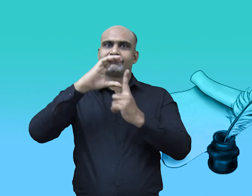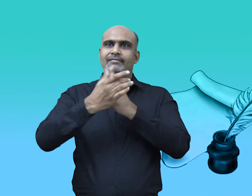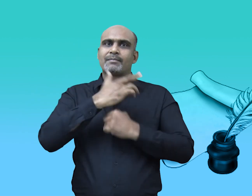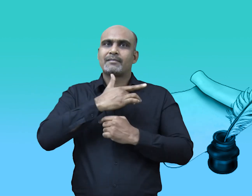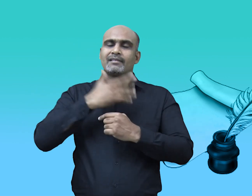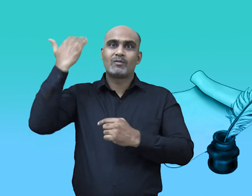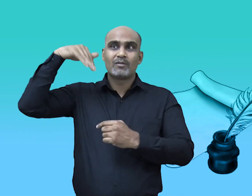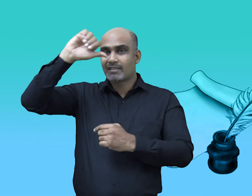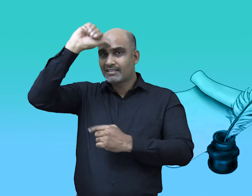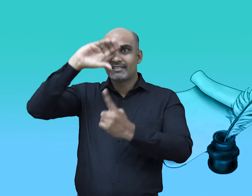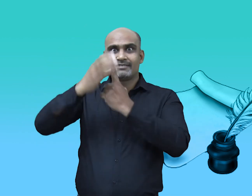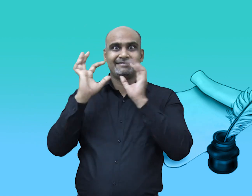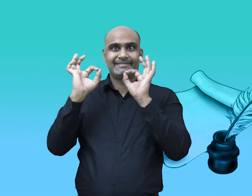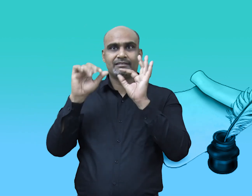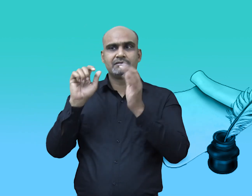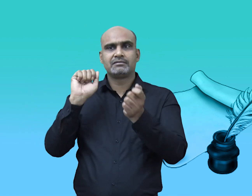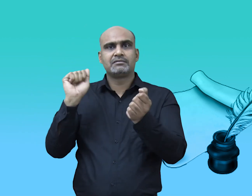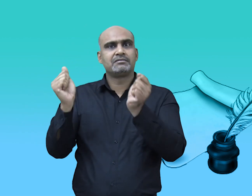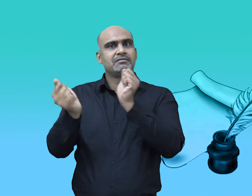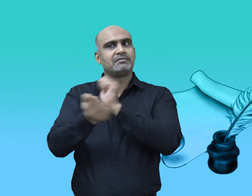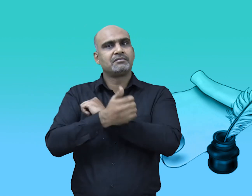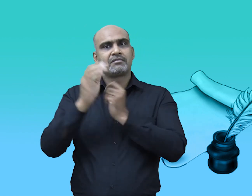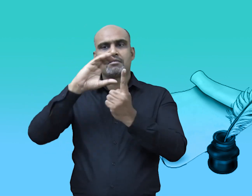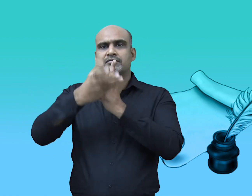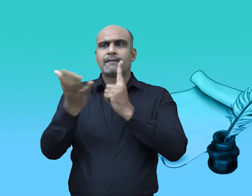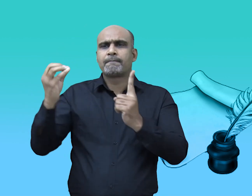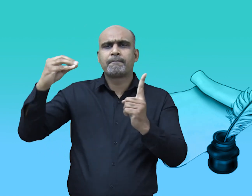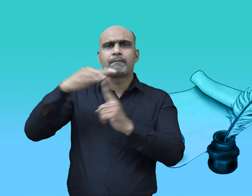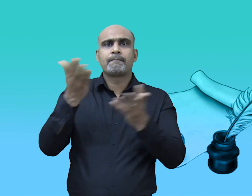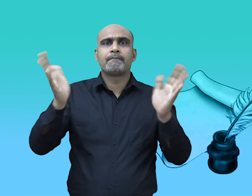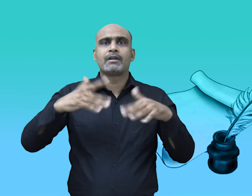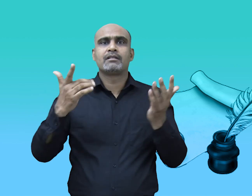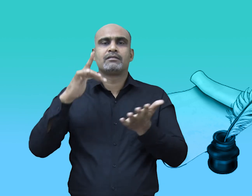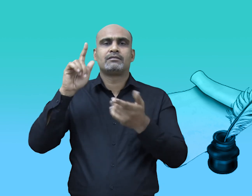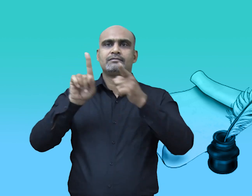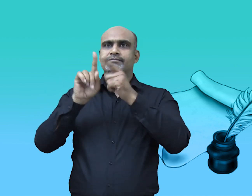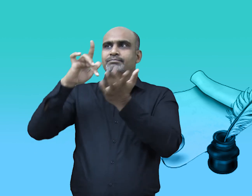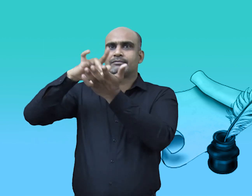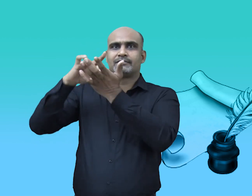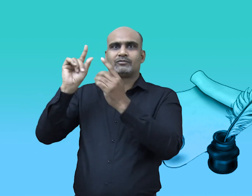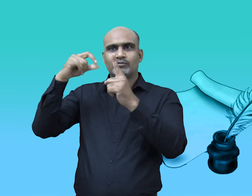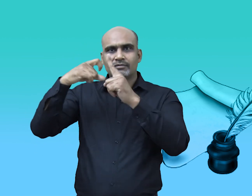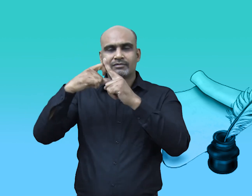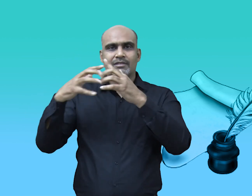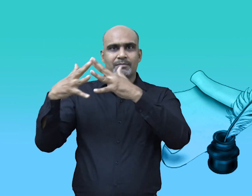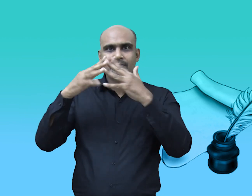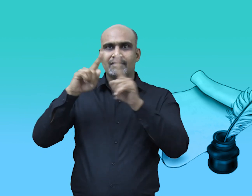ही ज़्यादा गहरे होते हैं और वो ज़्यादा स्थायी हैं। जिस प्रकार हमारे देश में सांस्कृतिक